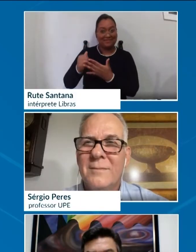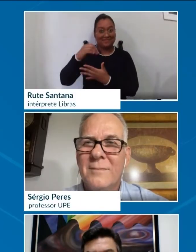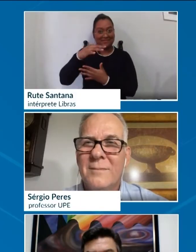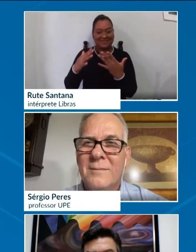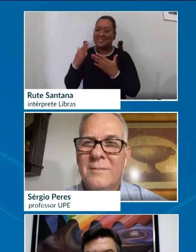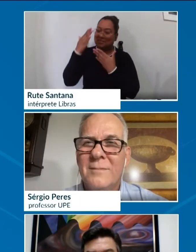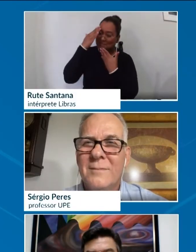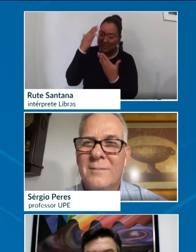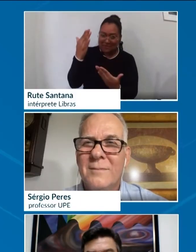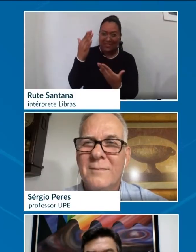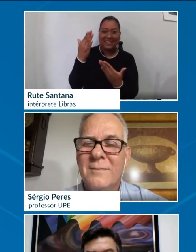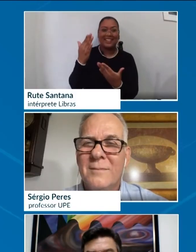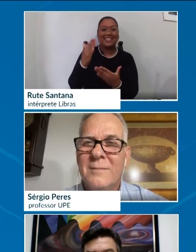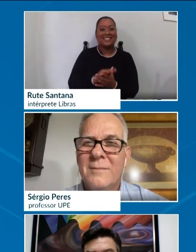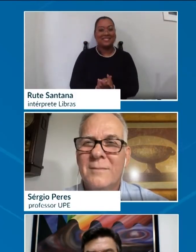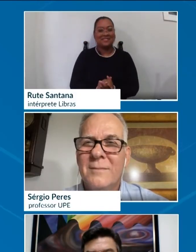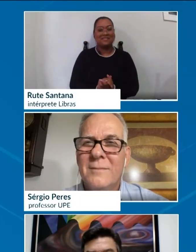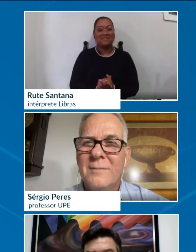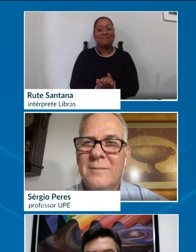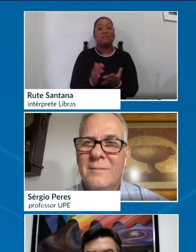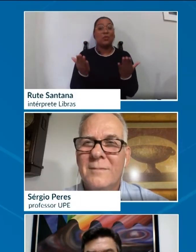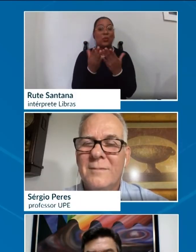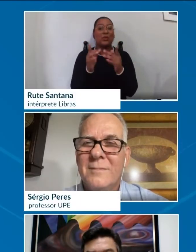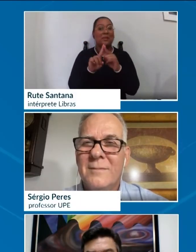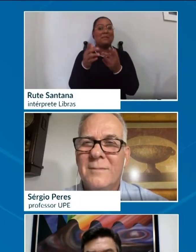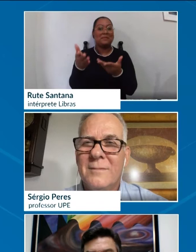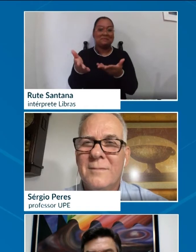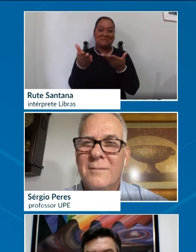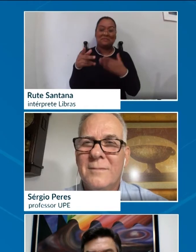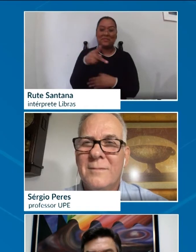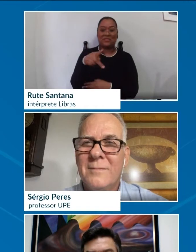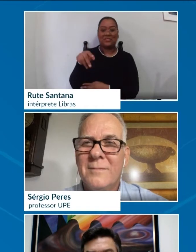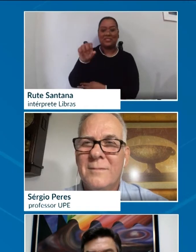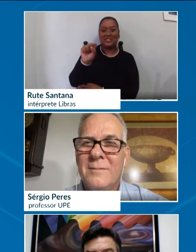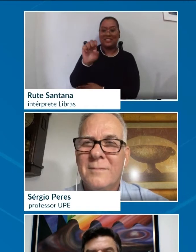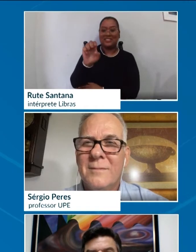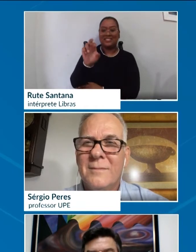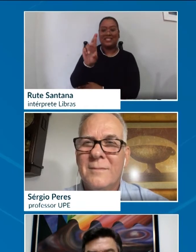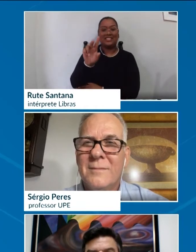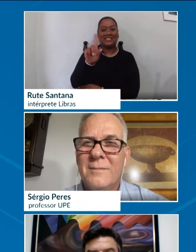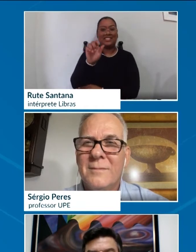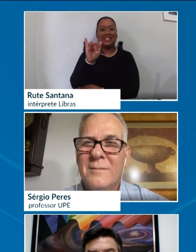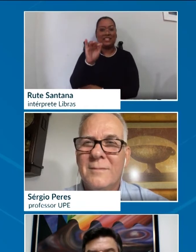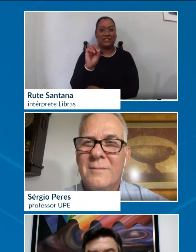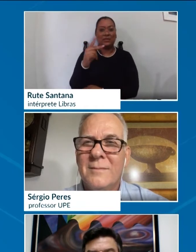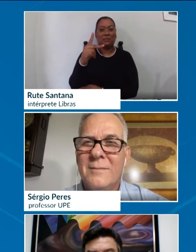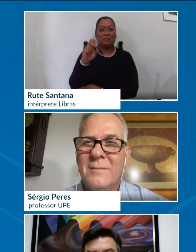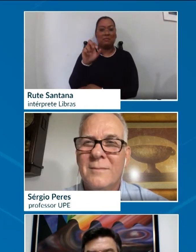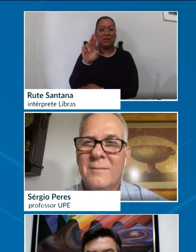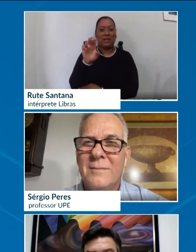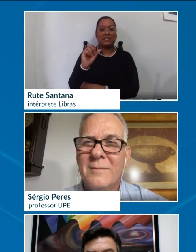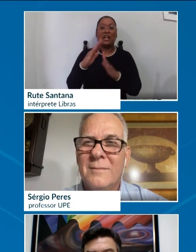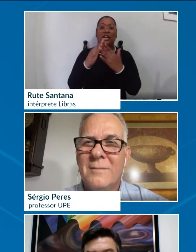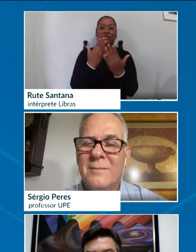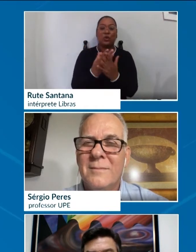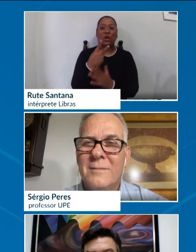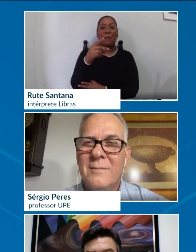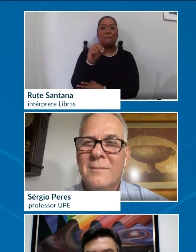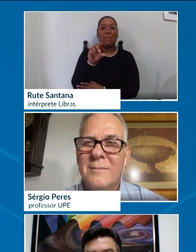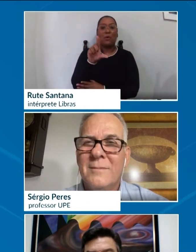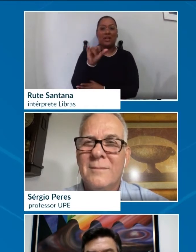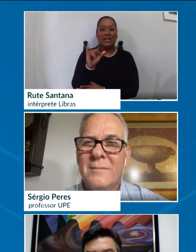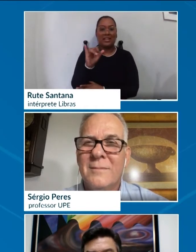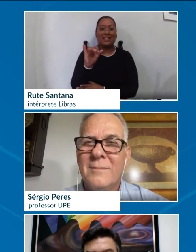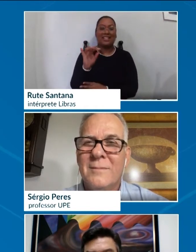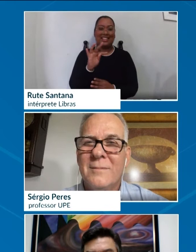Muito obrigada mais uma vez. E a gente recebe agora o professor Sérgio Pérez, da Escola Politécnica da Universidade de